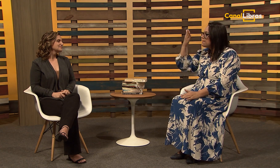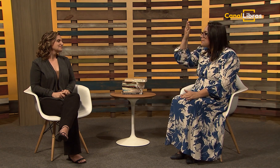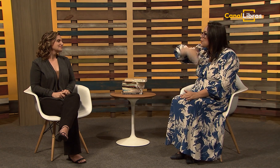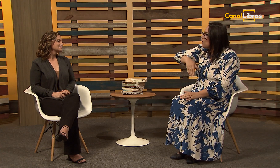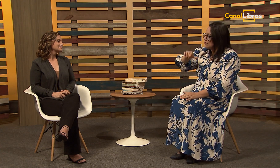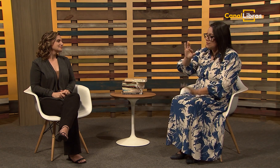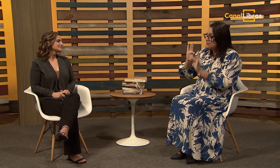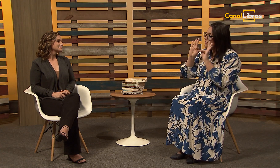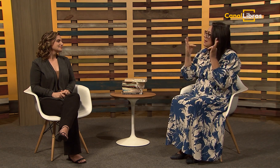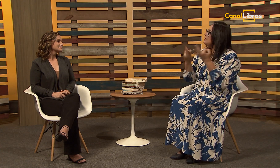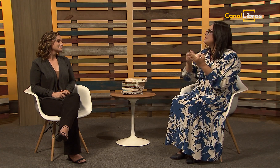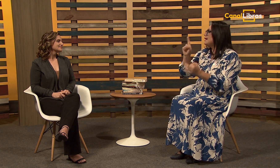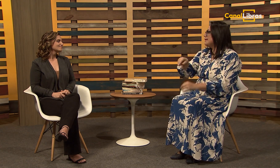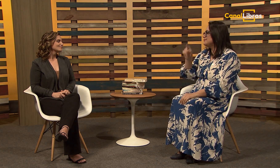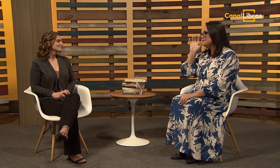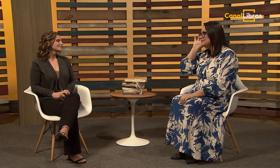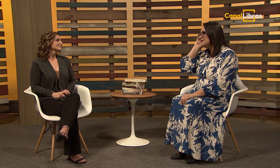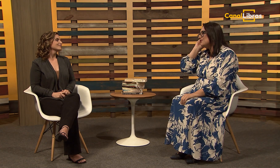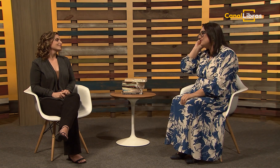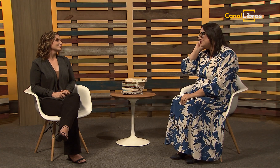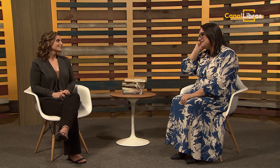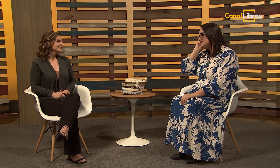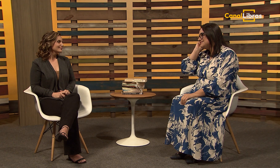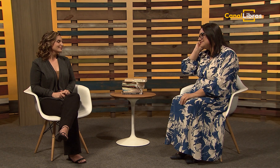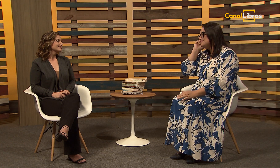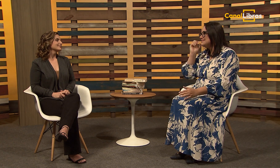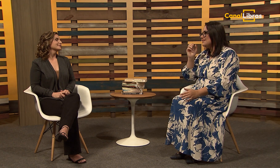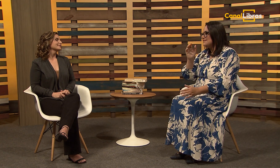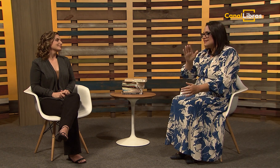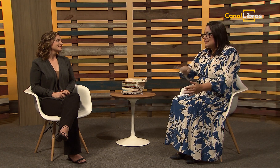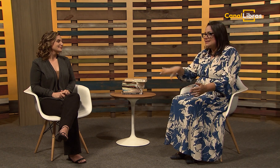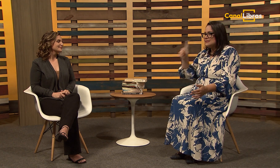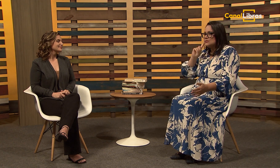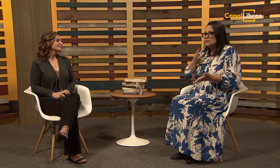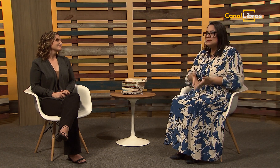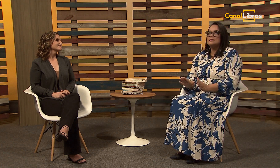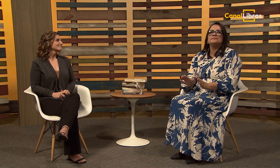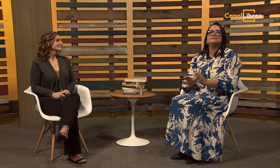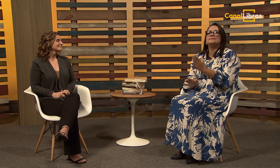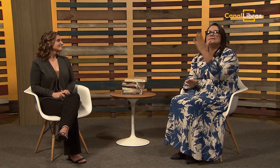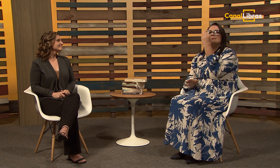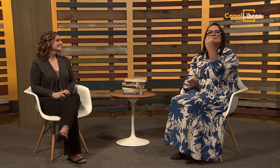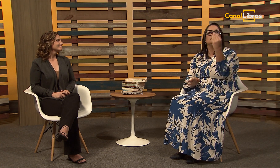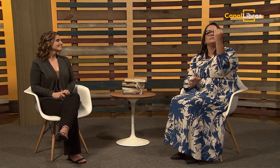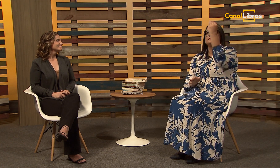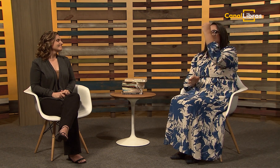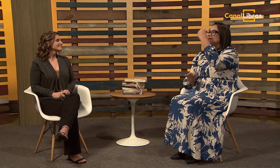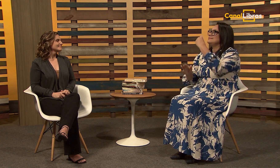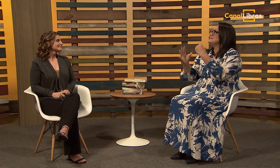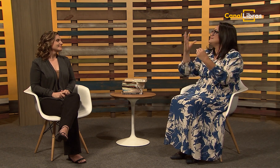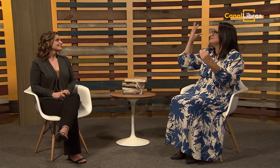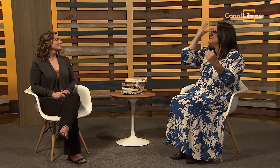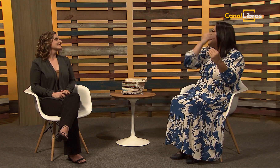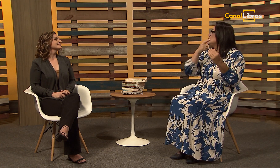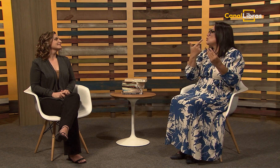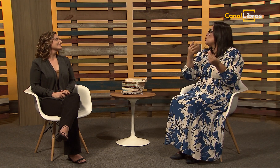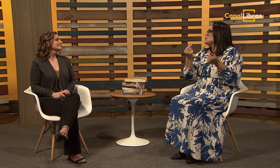famílias ouvintes, o que significa que a criança surda nasce em um ambiente, a princípio, sem referência linguística, que torna tardia a aquisição